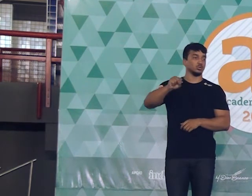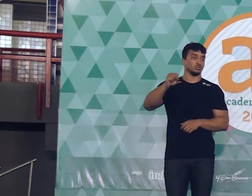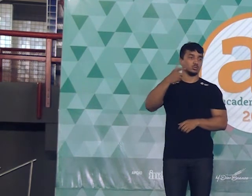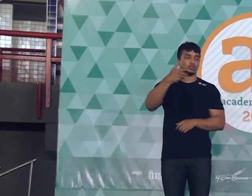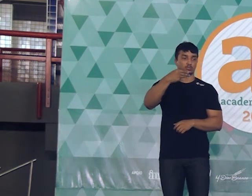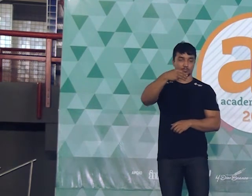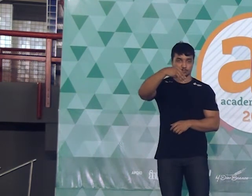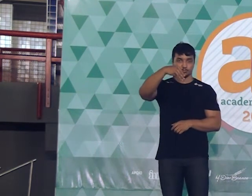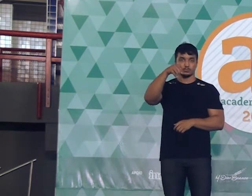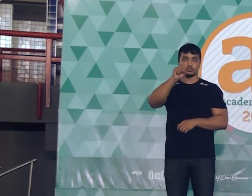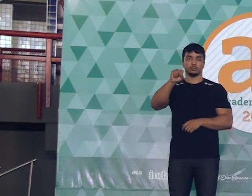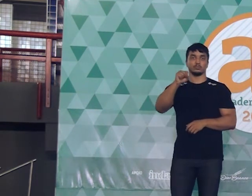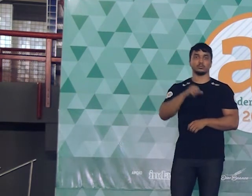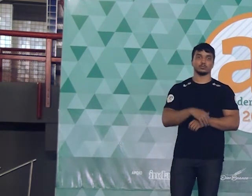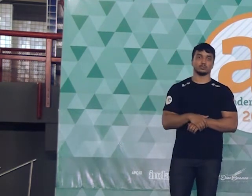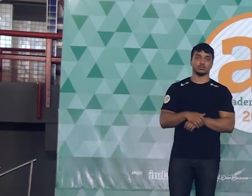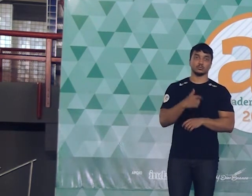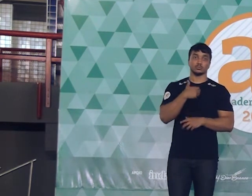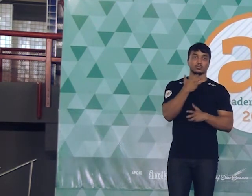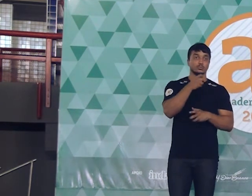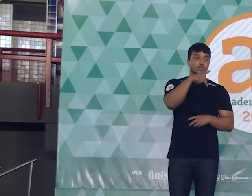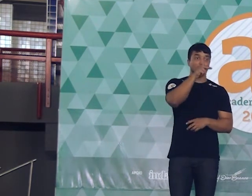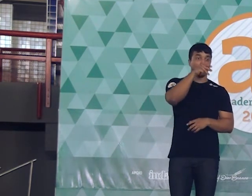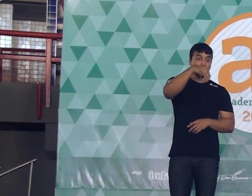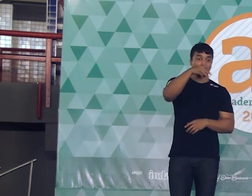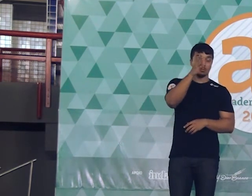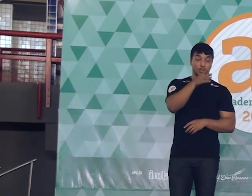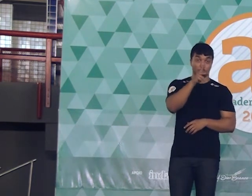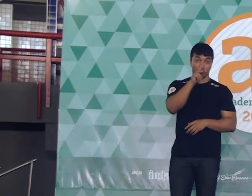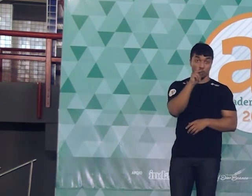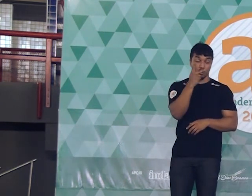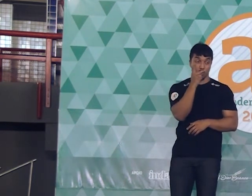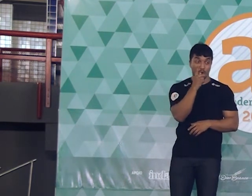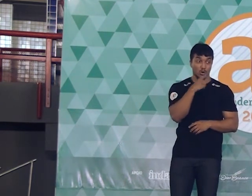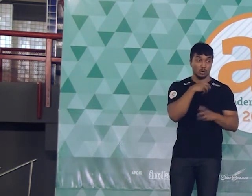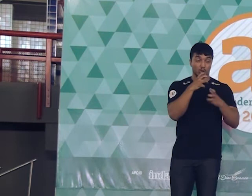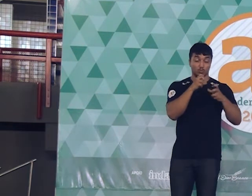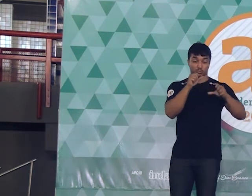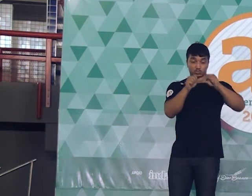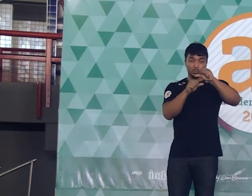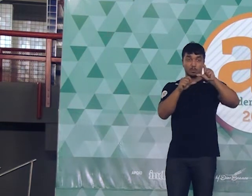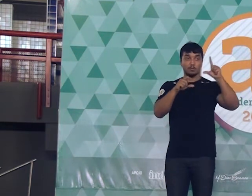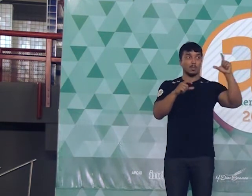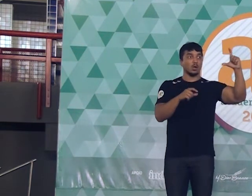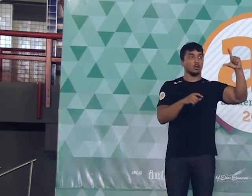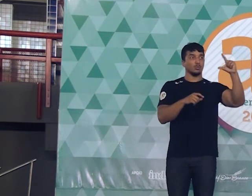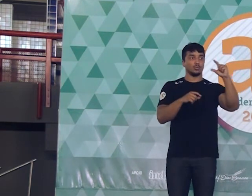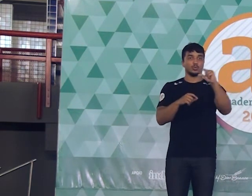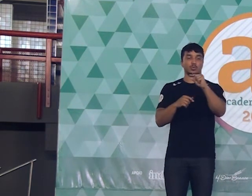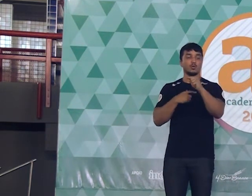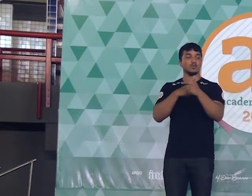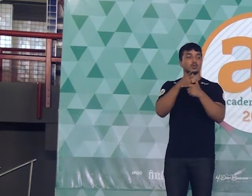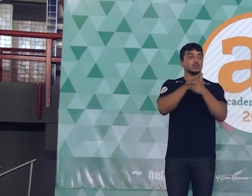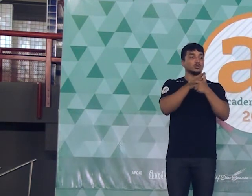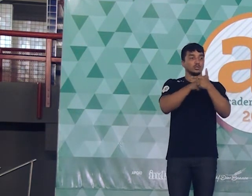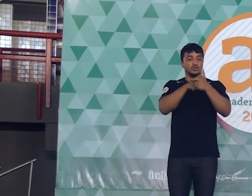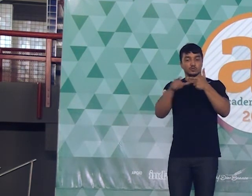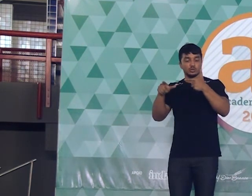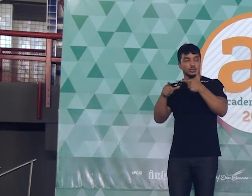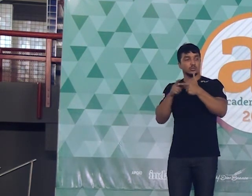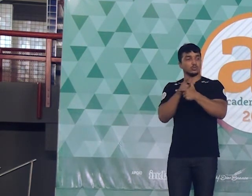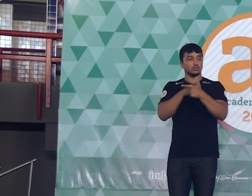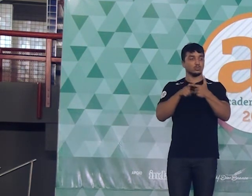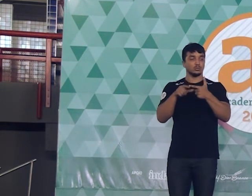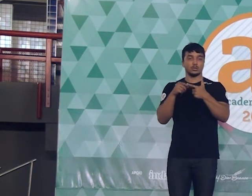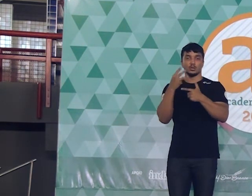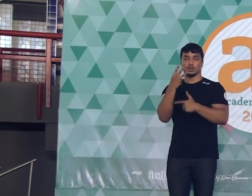tenho quilômetro por hora e quero ir para metro por segundo, eu quero ir do maior para o menor. Do maior para o menor eu vou